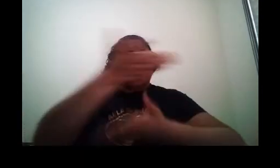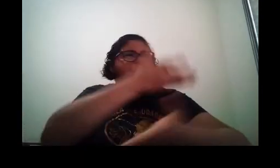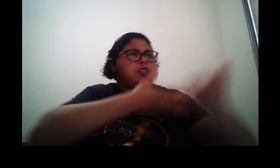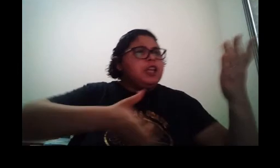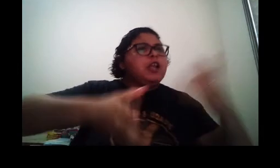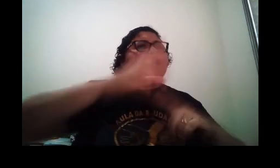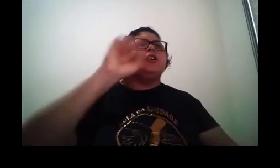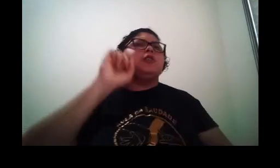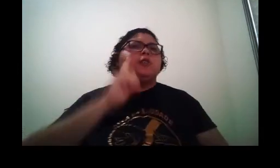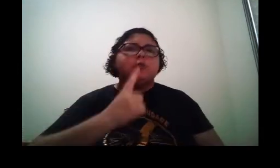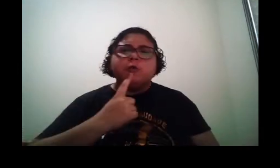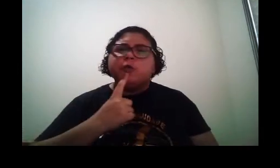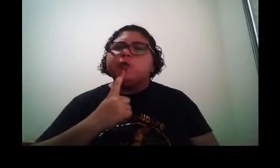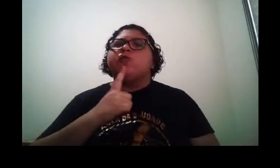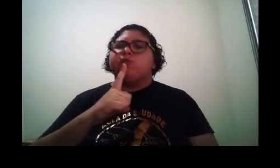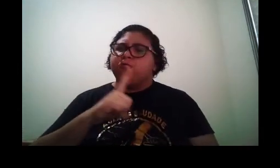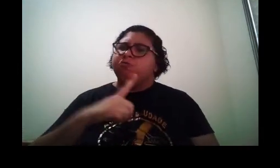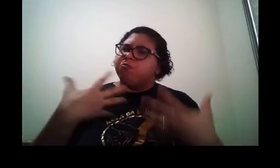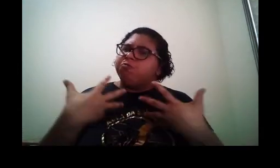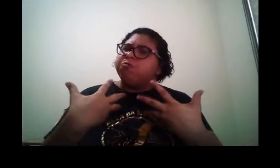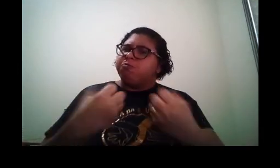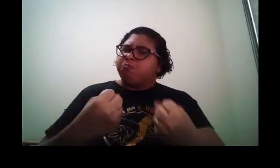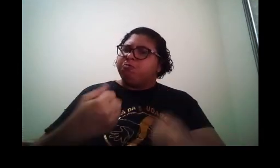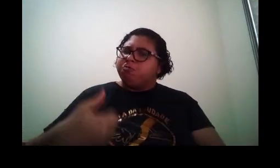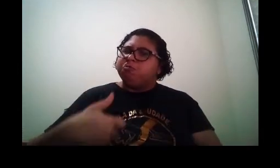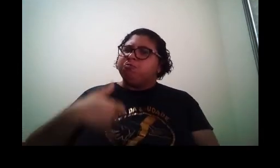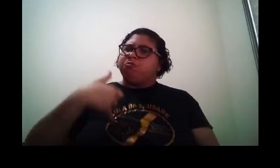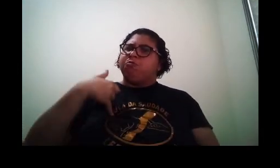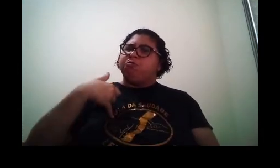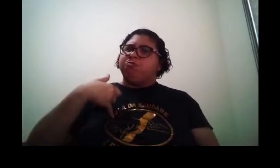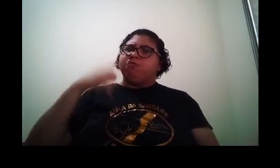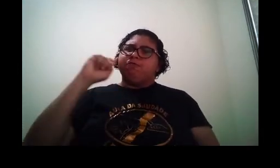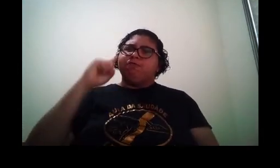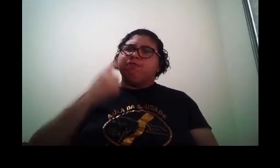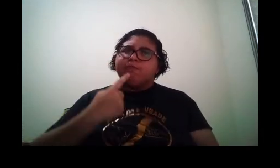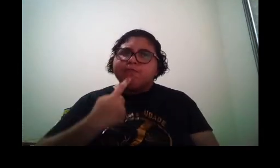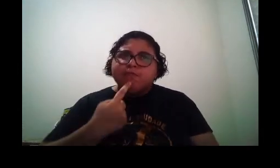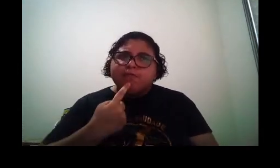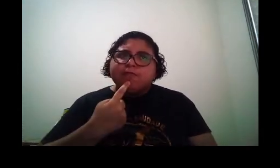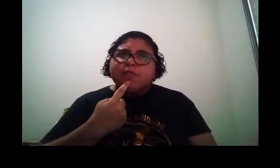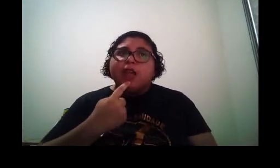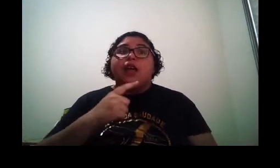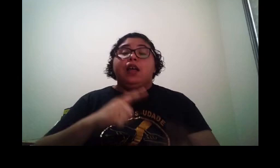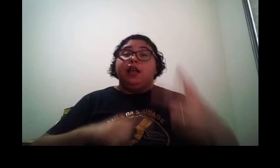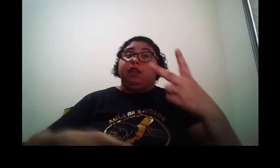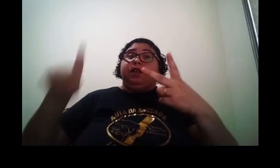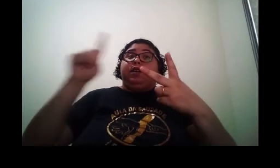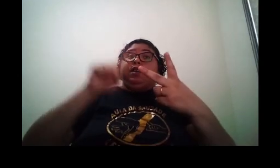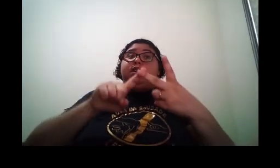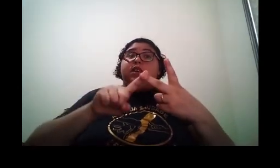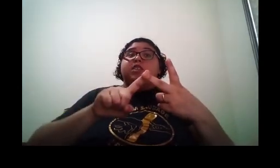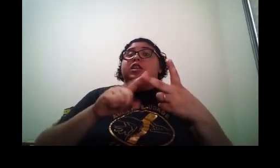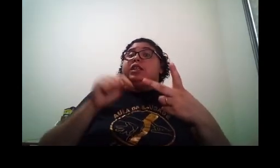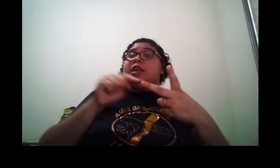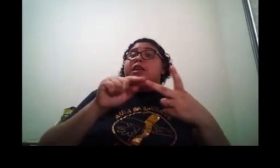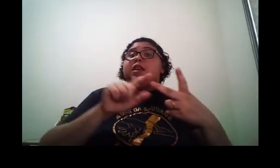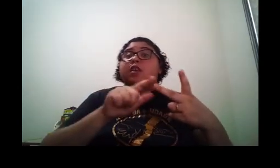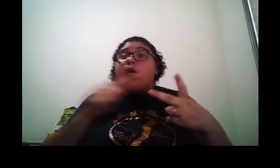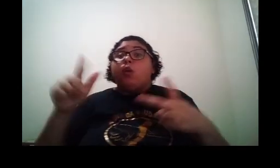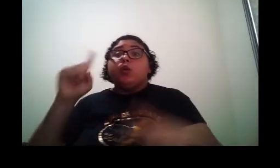sua comunidade, tem orgulho da sua identidade surda. Já o segundo, né, que ele aborda